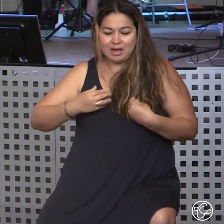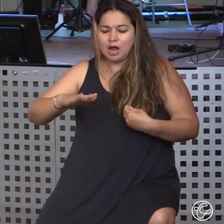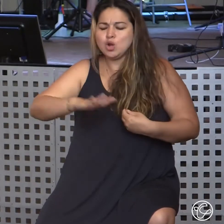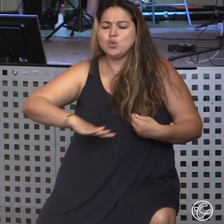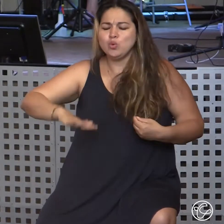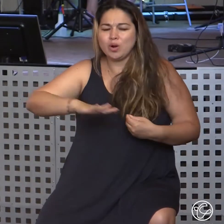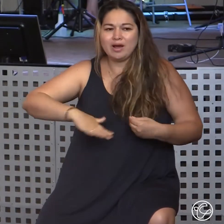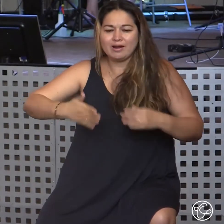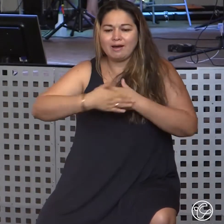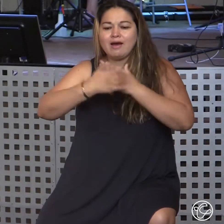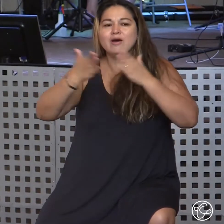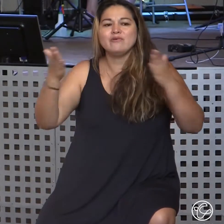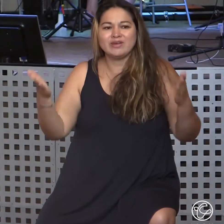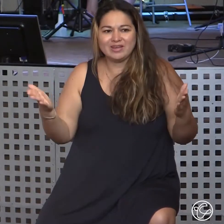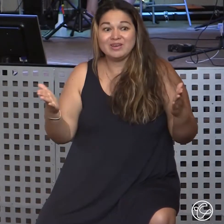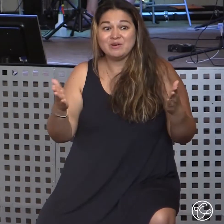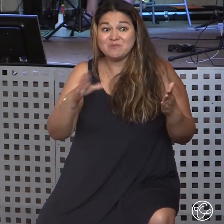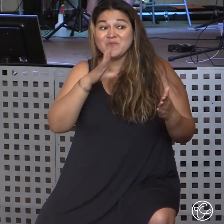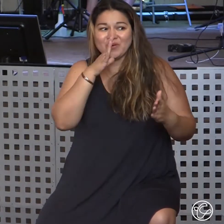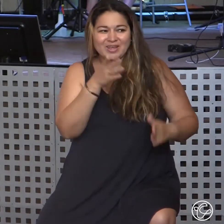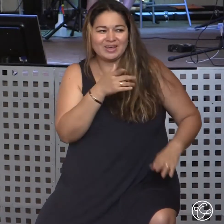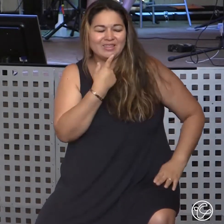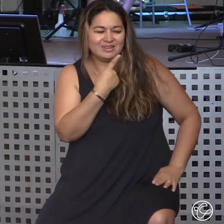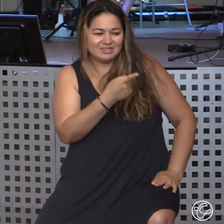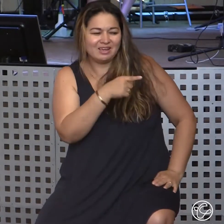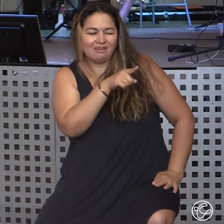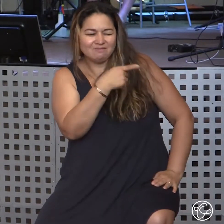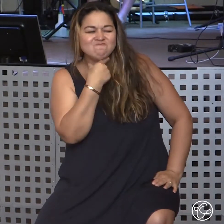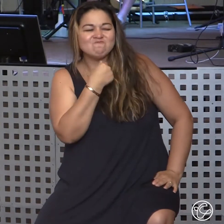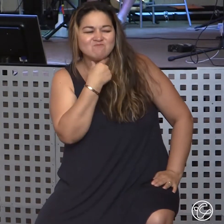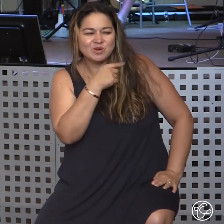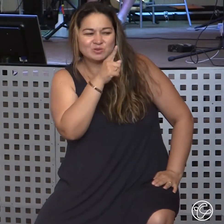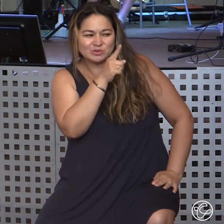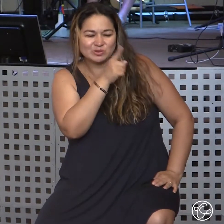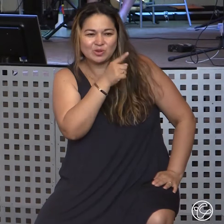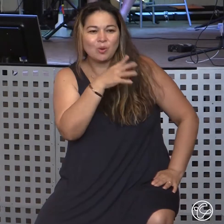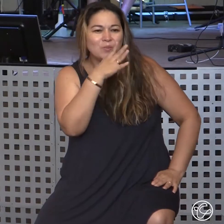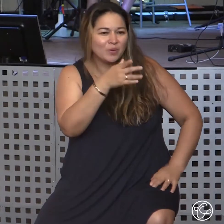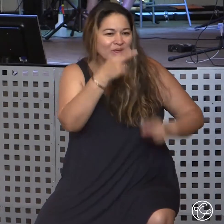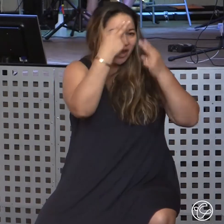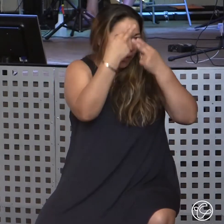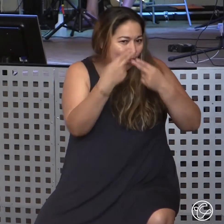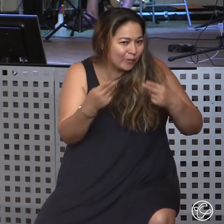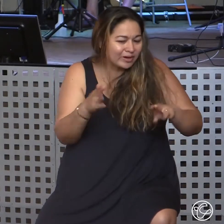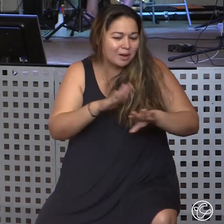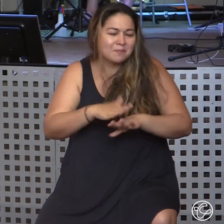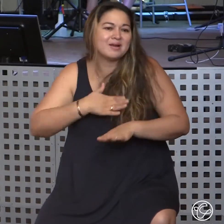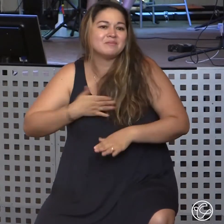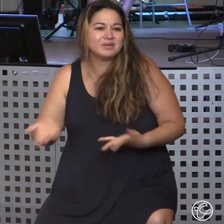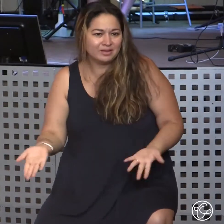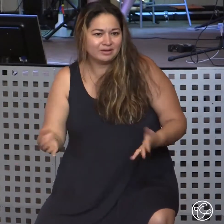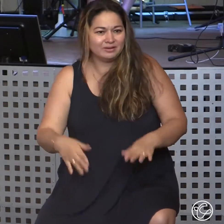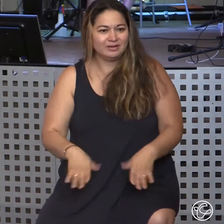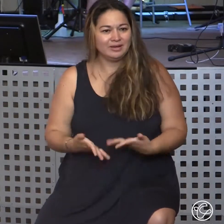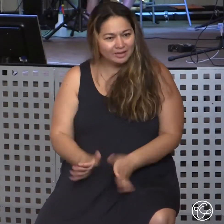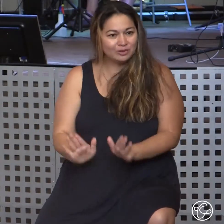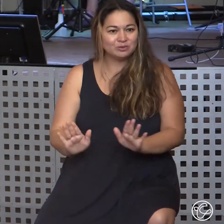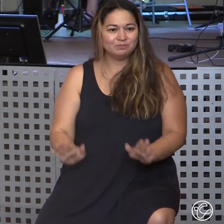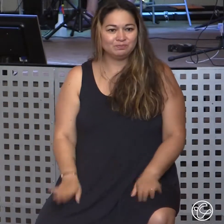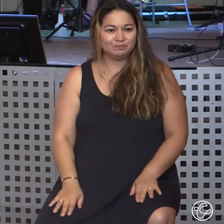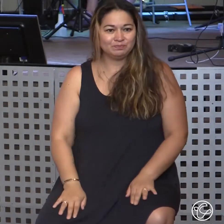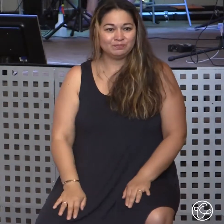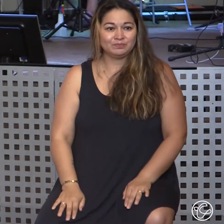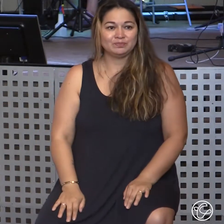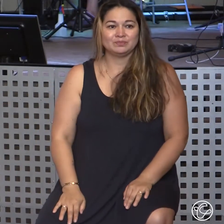hacia abajo y en escalada hacia arriba. ¿Por qué lo sabemos? Mateo